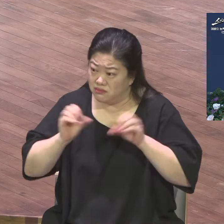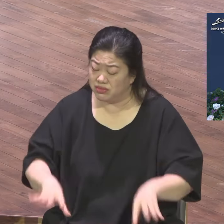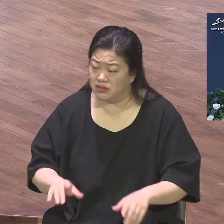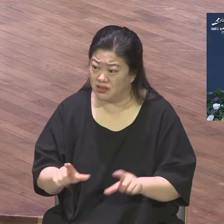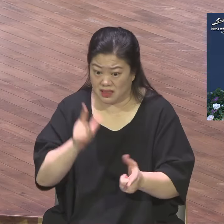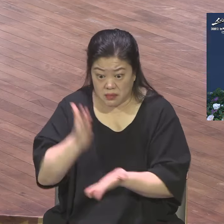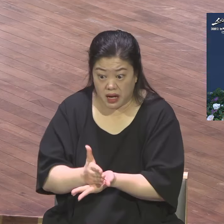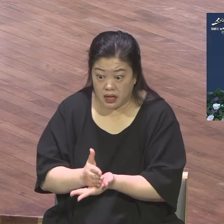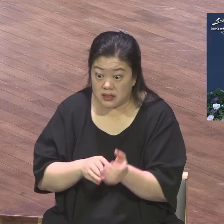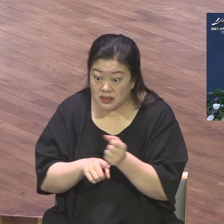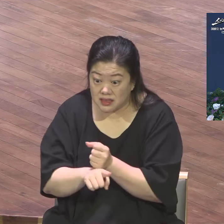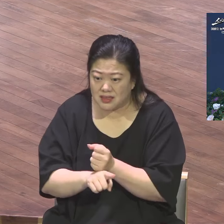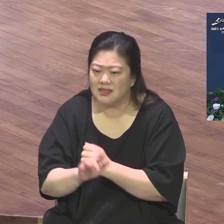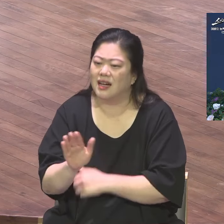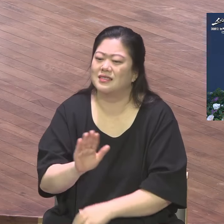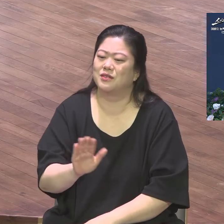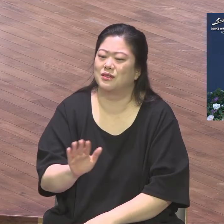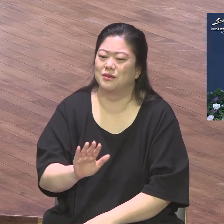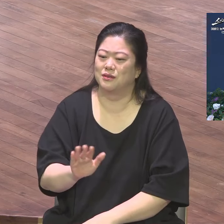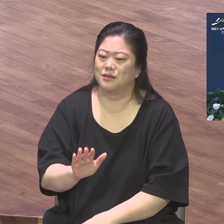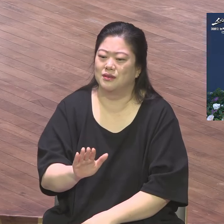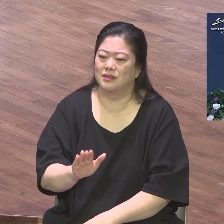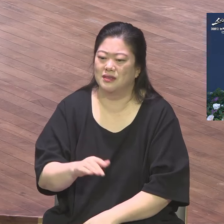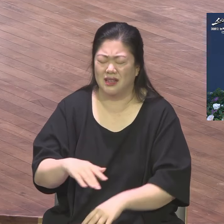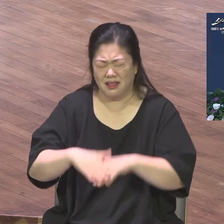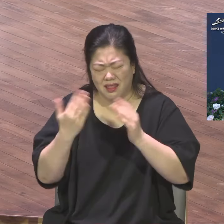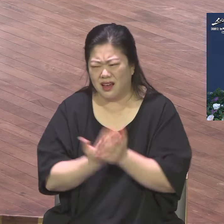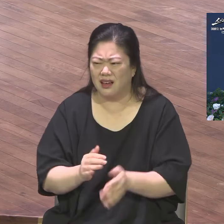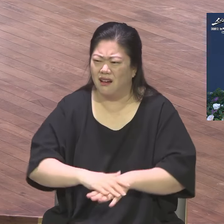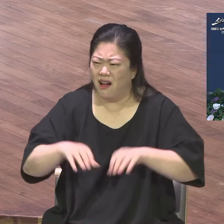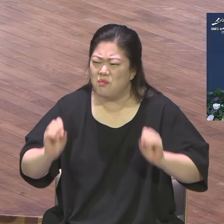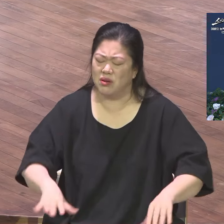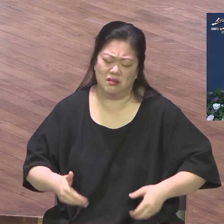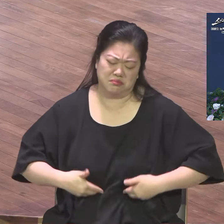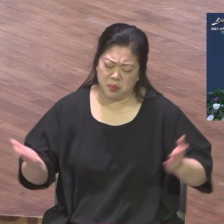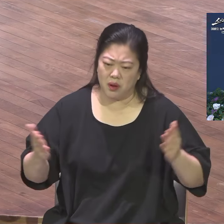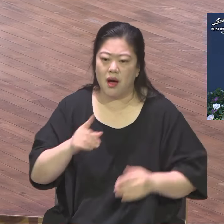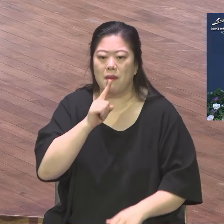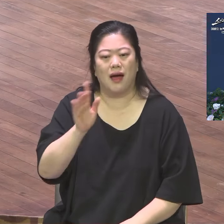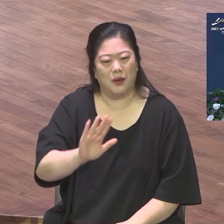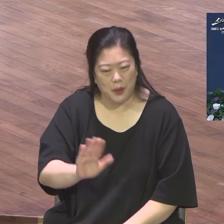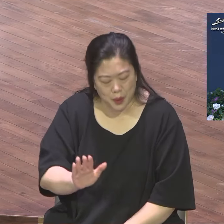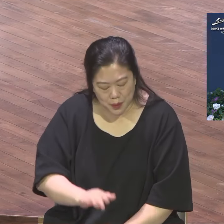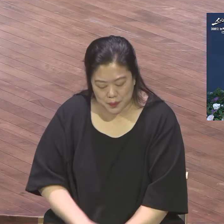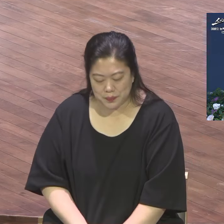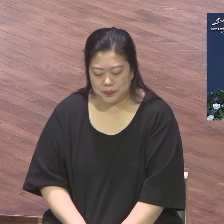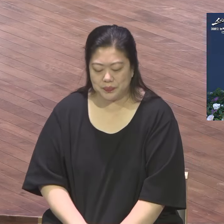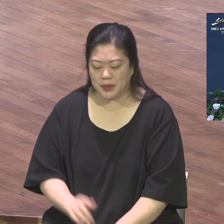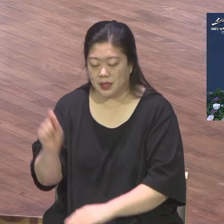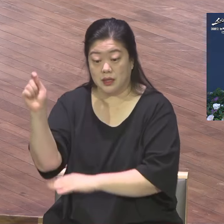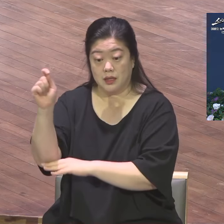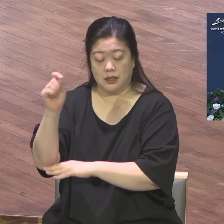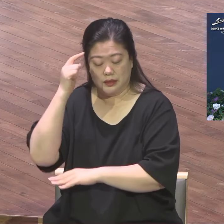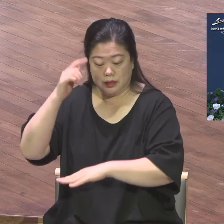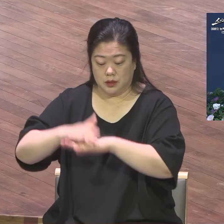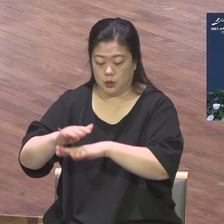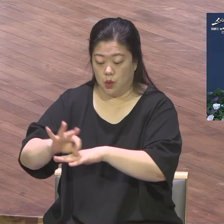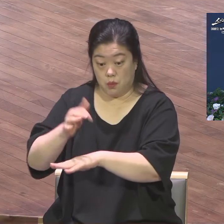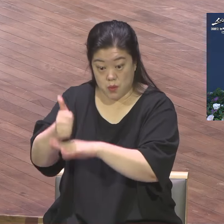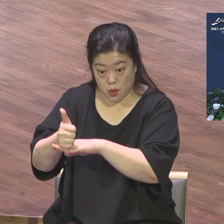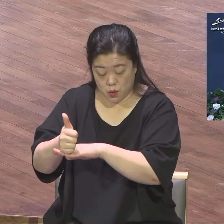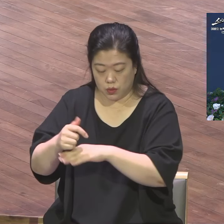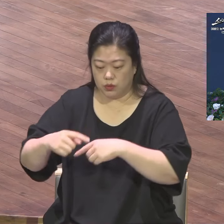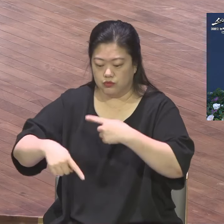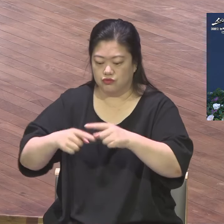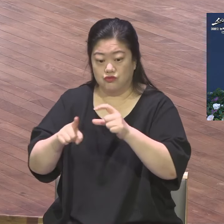볼 수가 있는데 전혀 그렇지 않습니다. 이 솔로몬이 헛되다라고 반복하는 것은